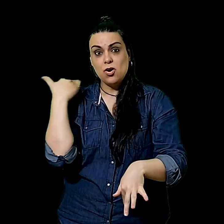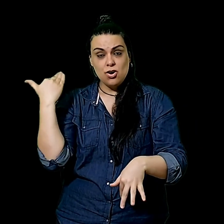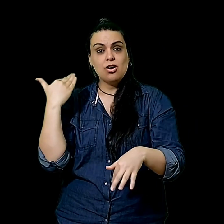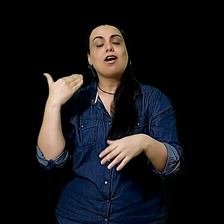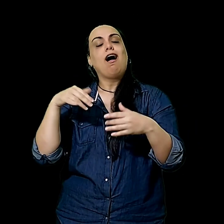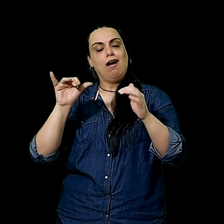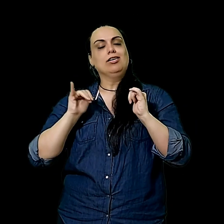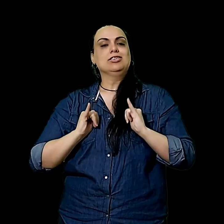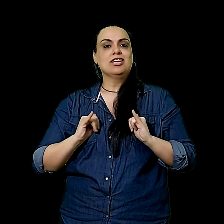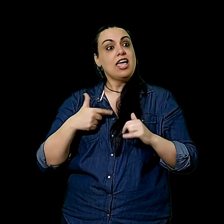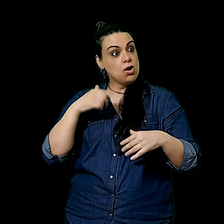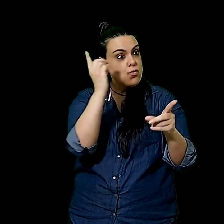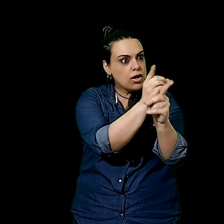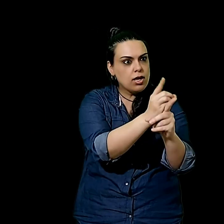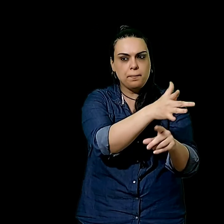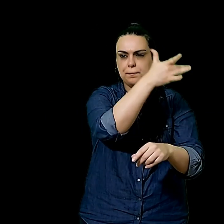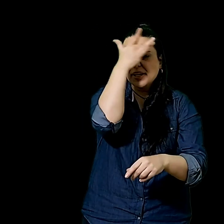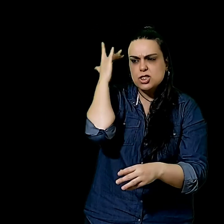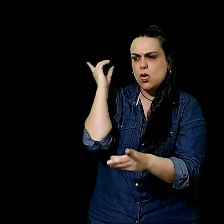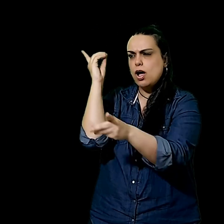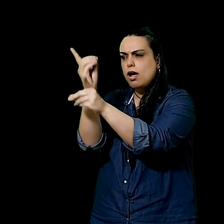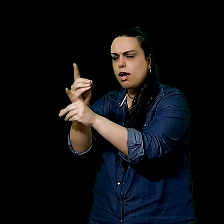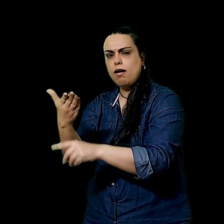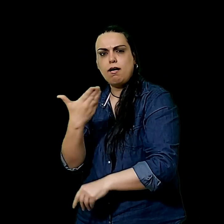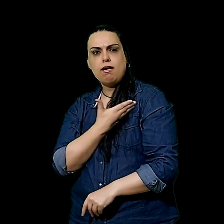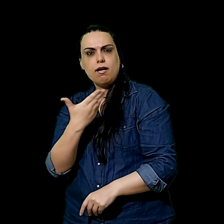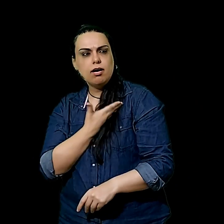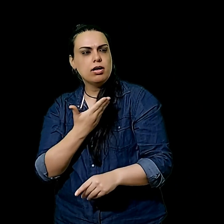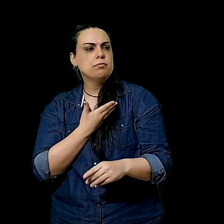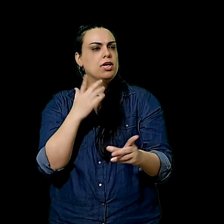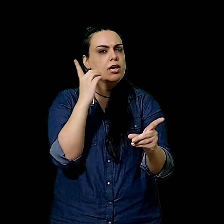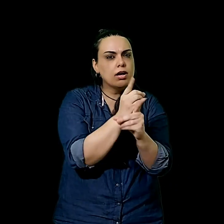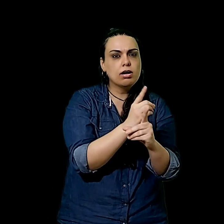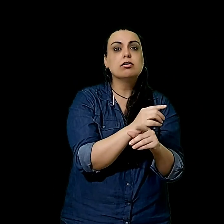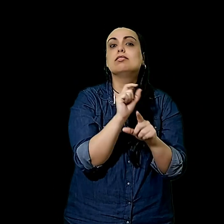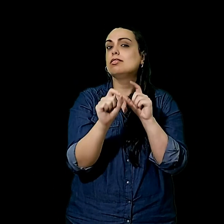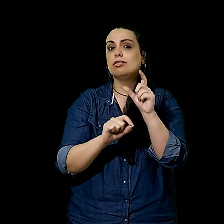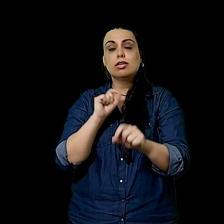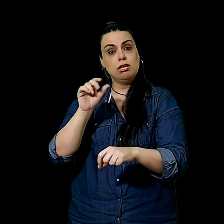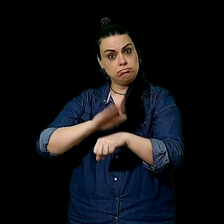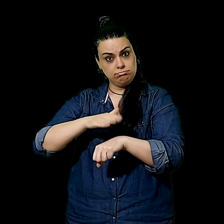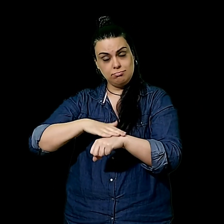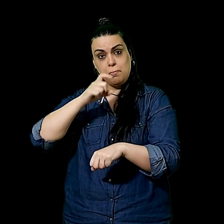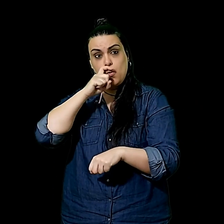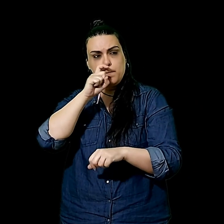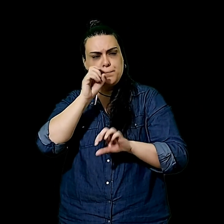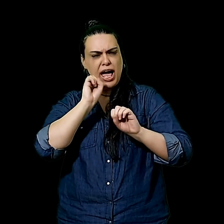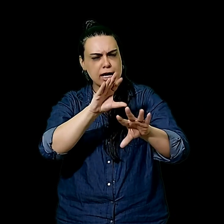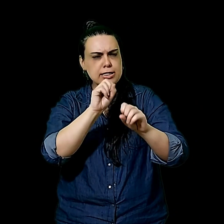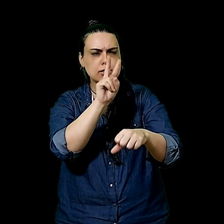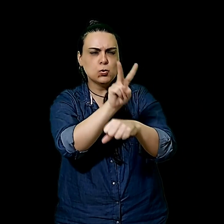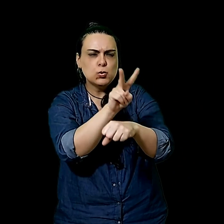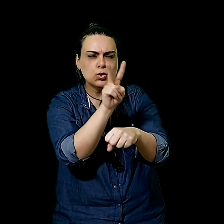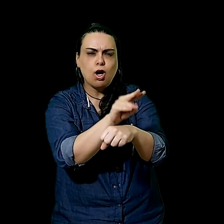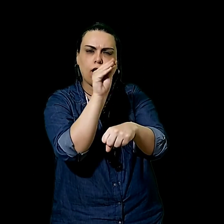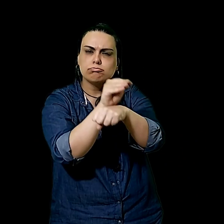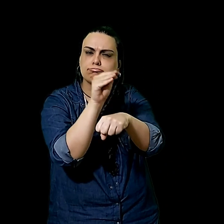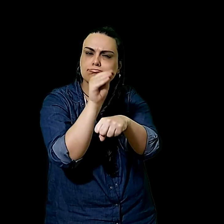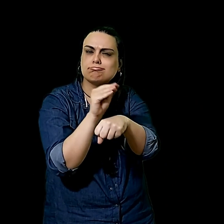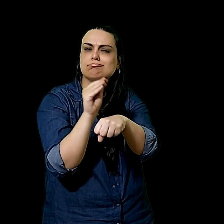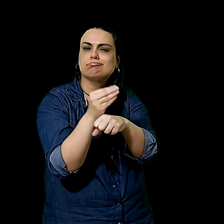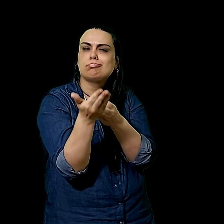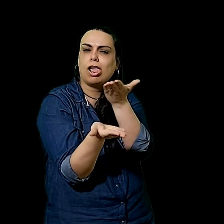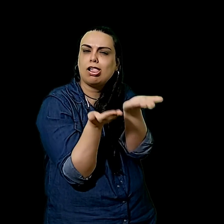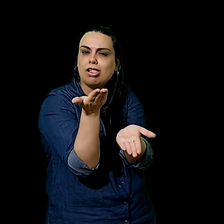com pessoas, encontro com irmãos, encontro com amigos que ele ganhou para Jesus, que ele cuidou, que